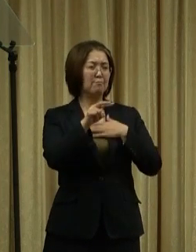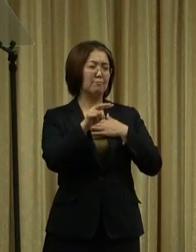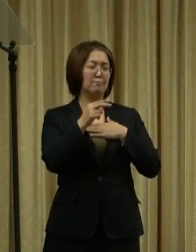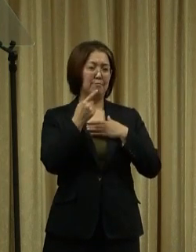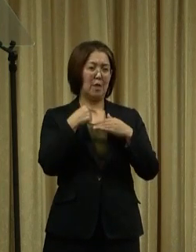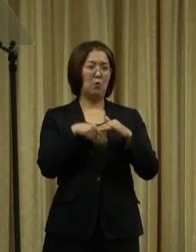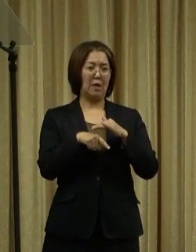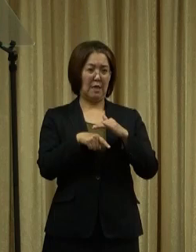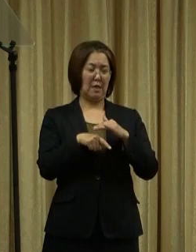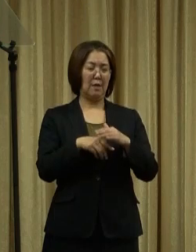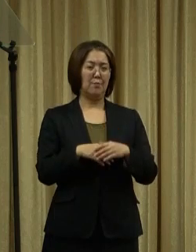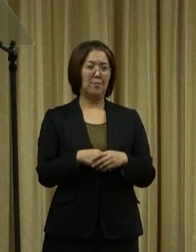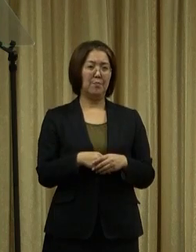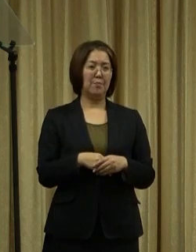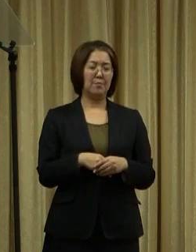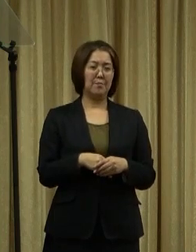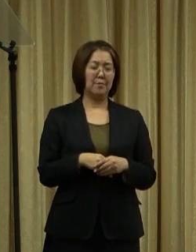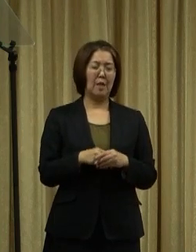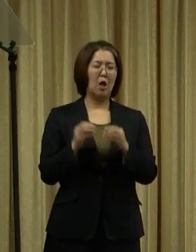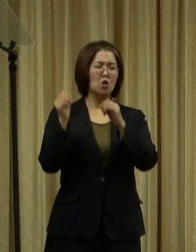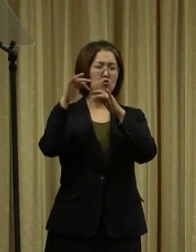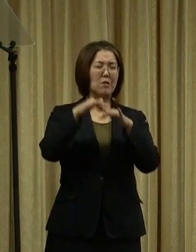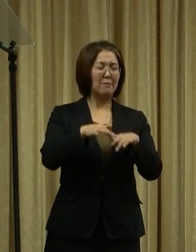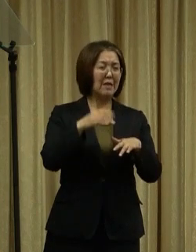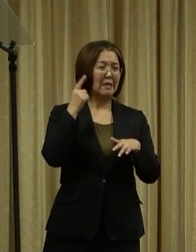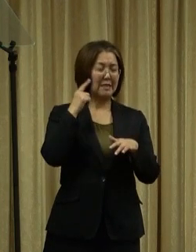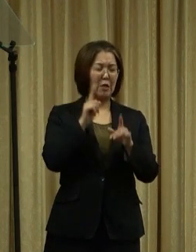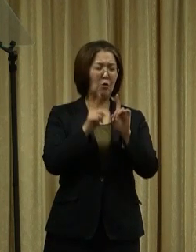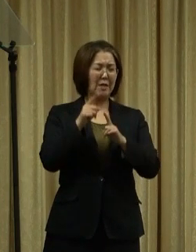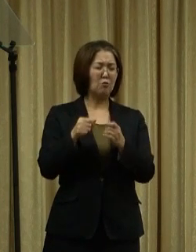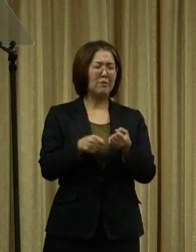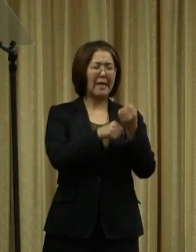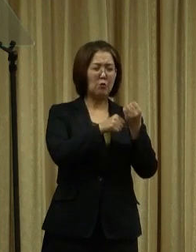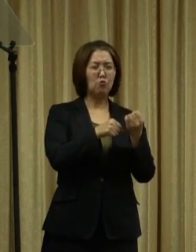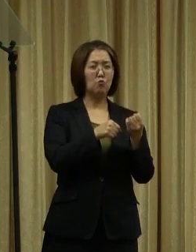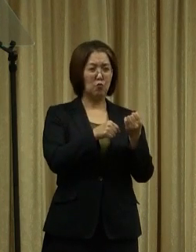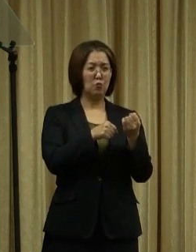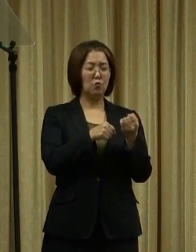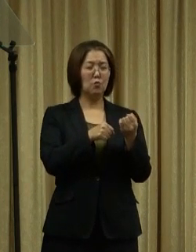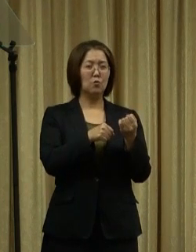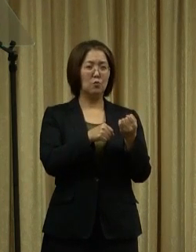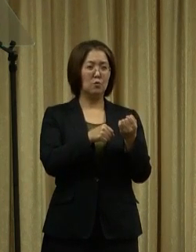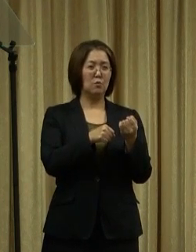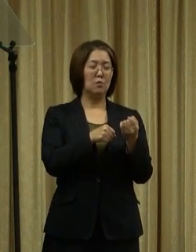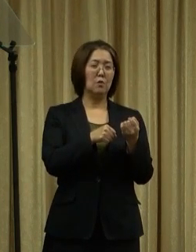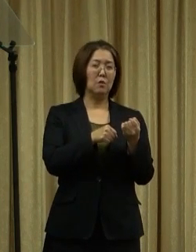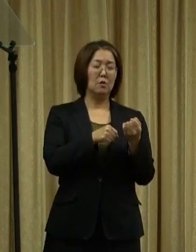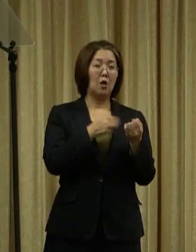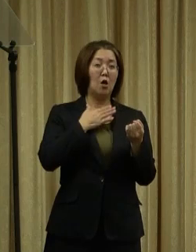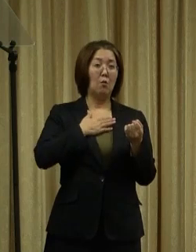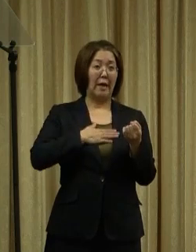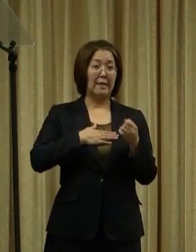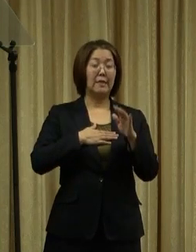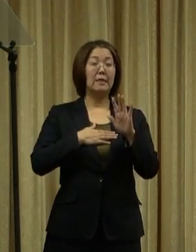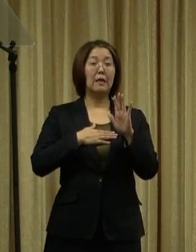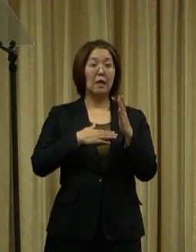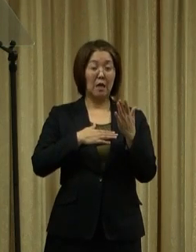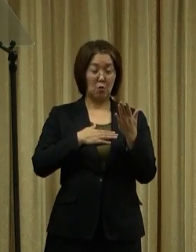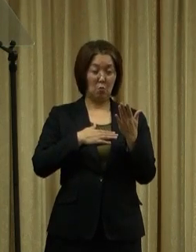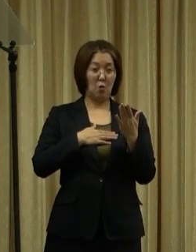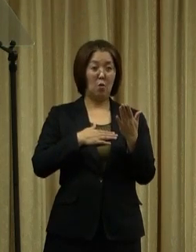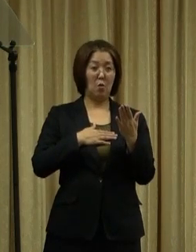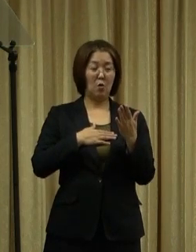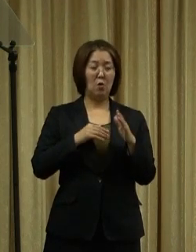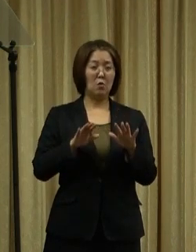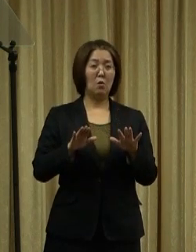ります。津波と聞いたら中核に見えるんだということ、と分かっていたんですが、